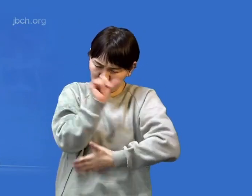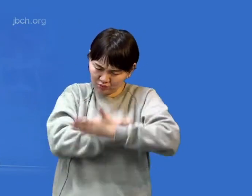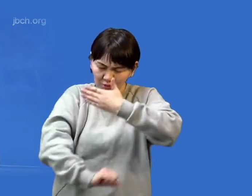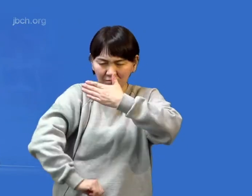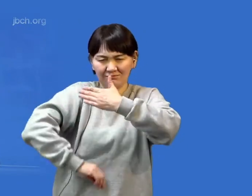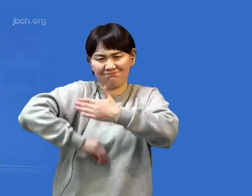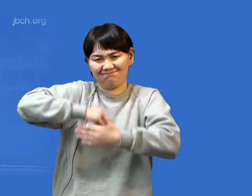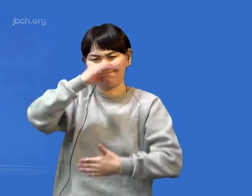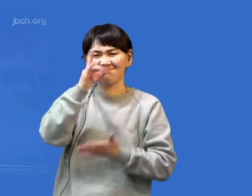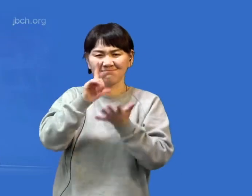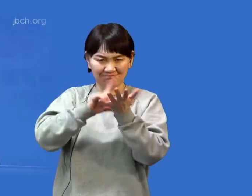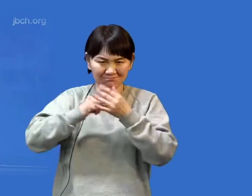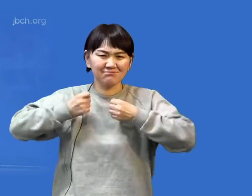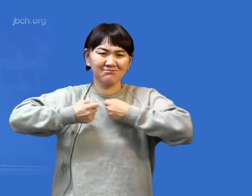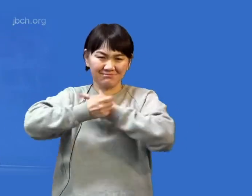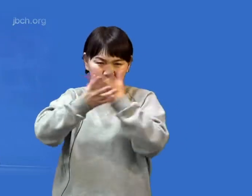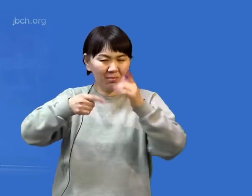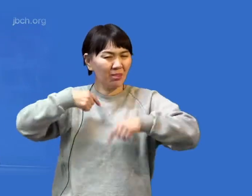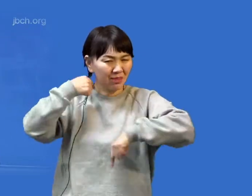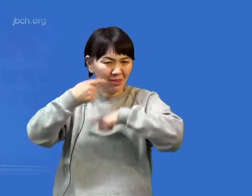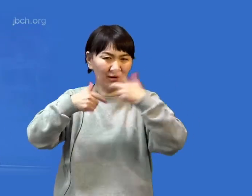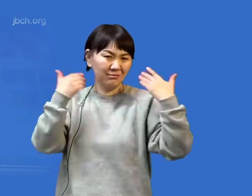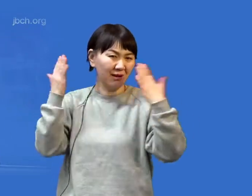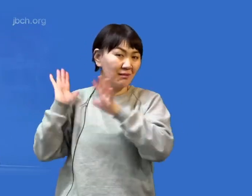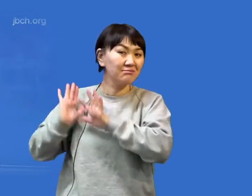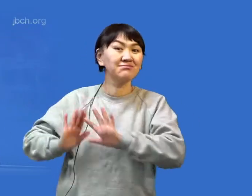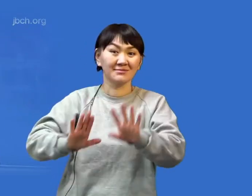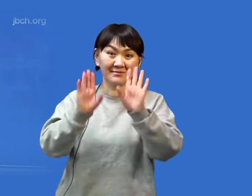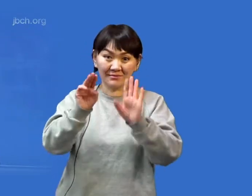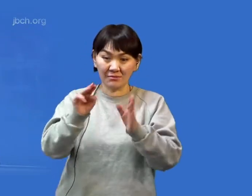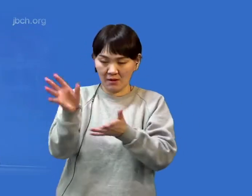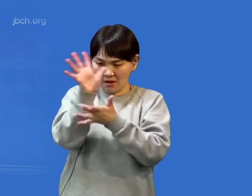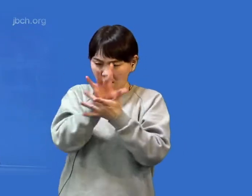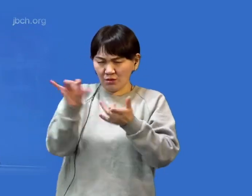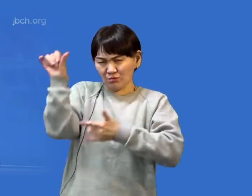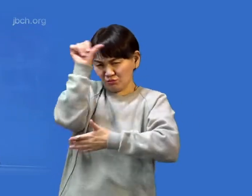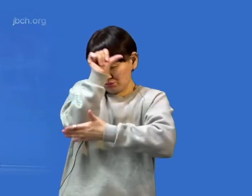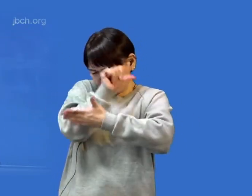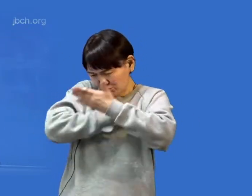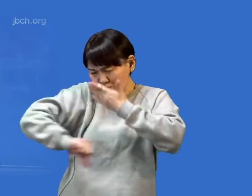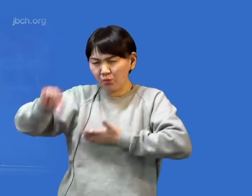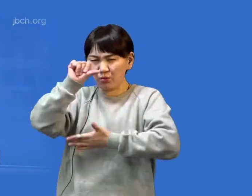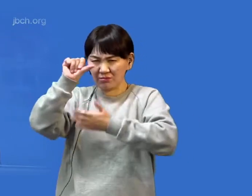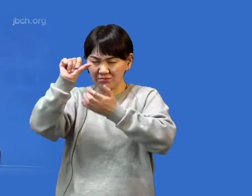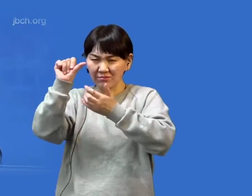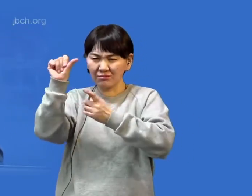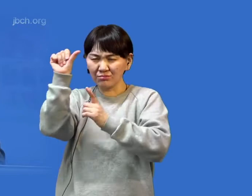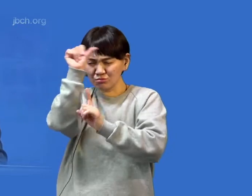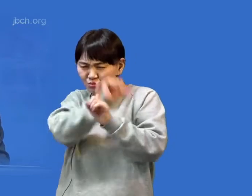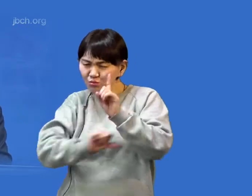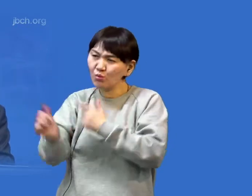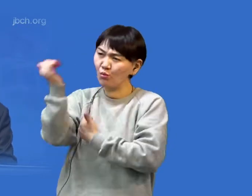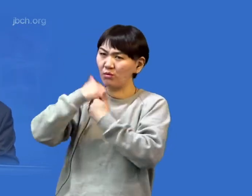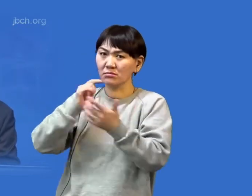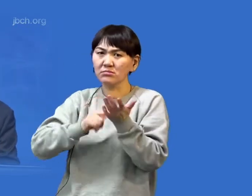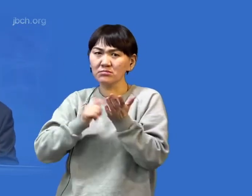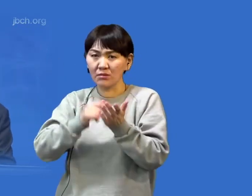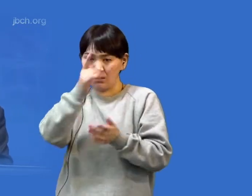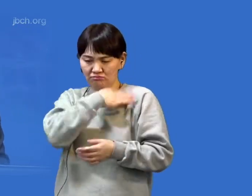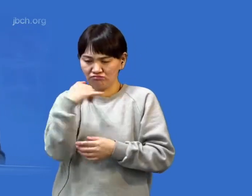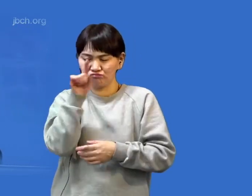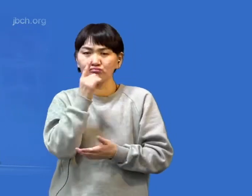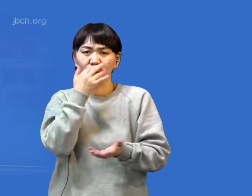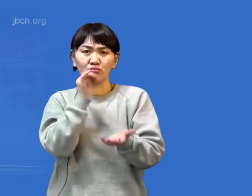Ариун сүнсээр дүүрээ гэдэг нь эзний тушаал юм. Яагаад вэ гэвэл ариун сүнсээр дүүрэхгүй юм бол